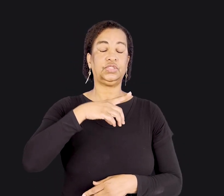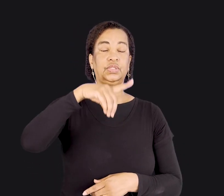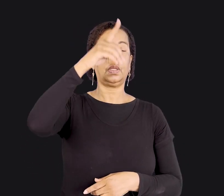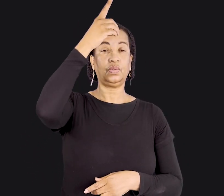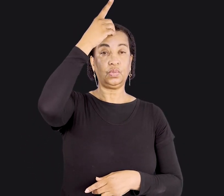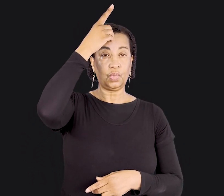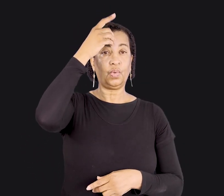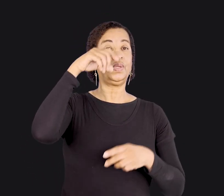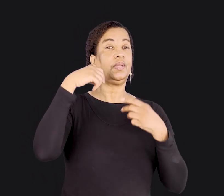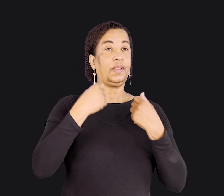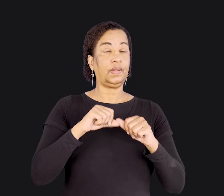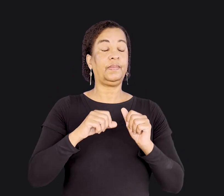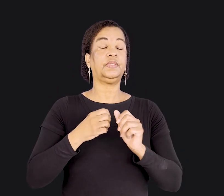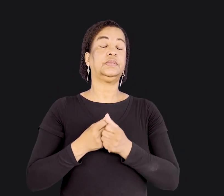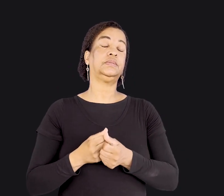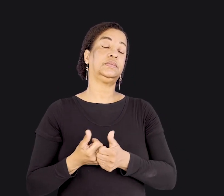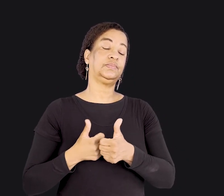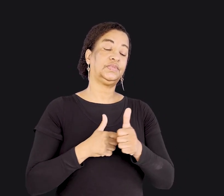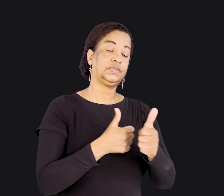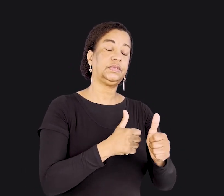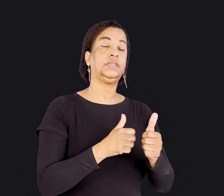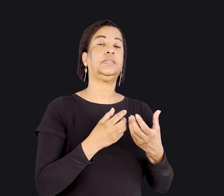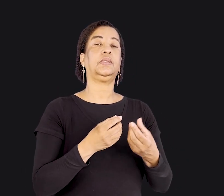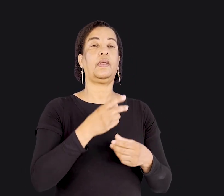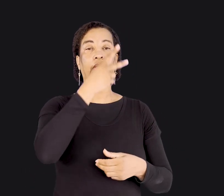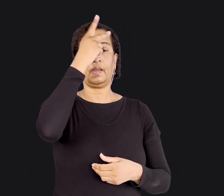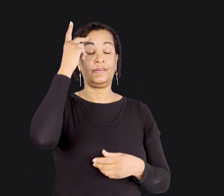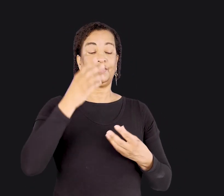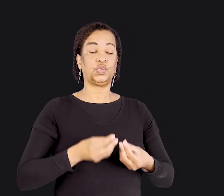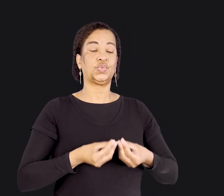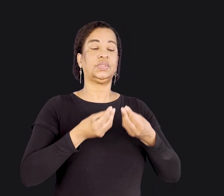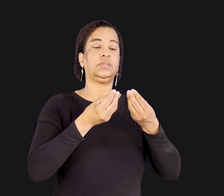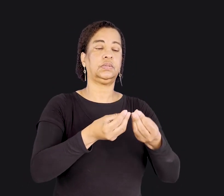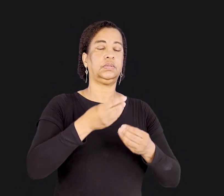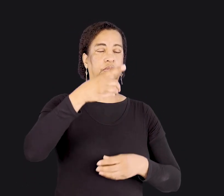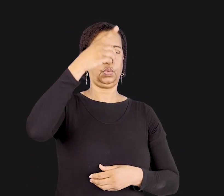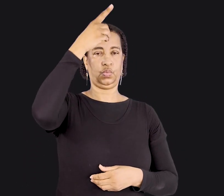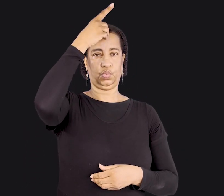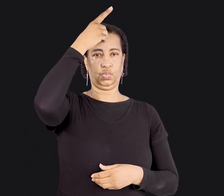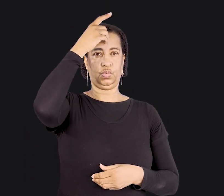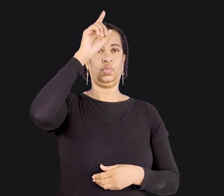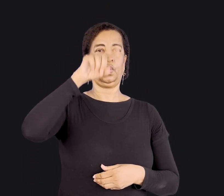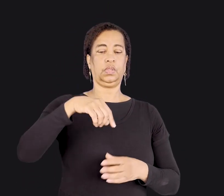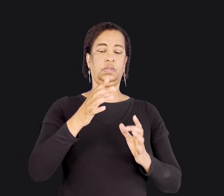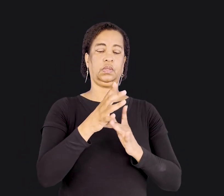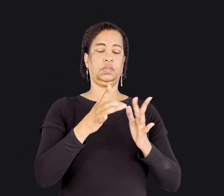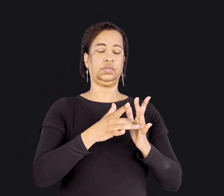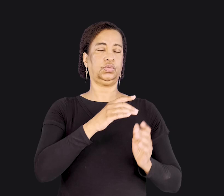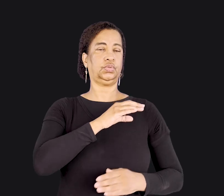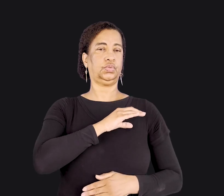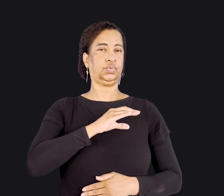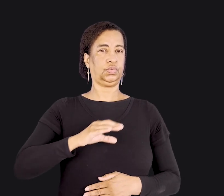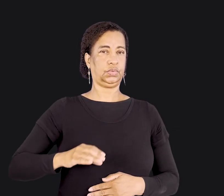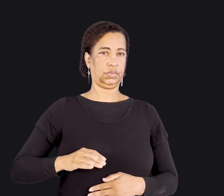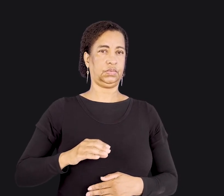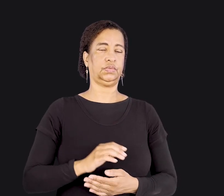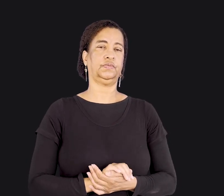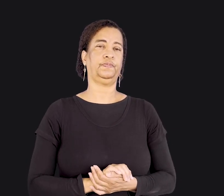elas deveriam seguir o doador dos dons, Jesus Cristo. Neste mesmo